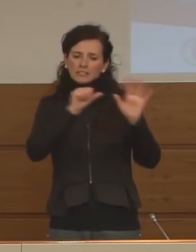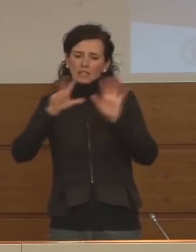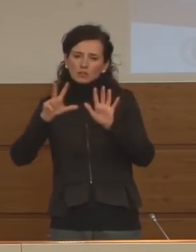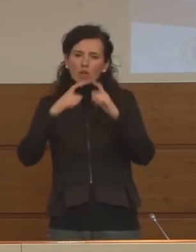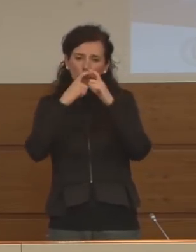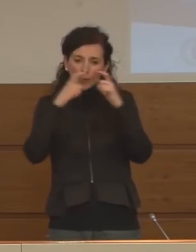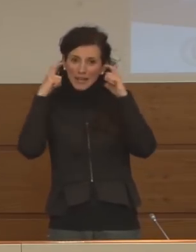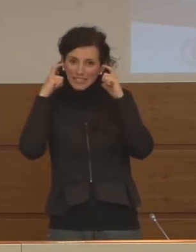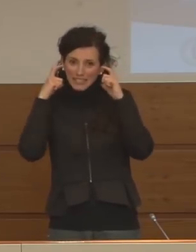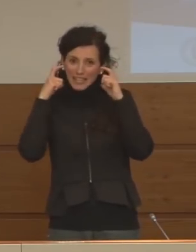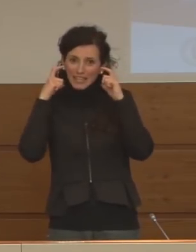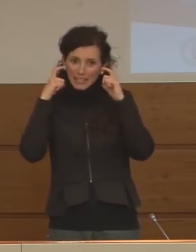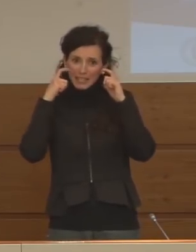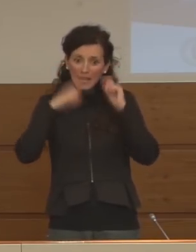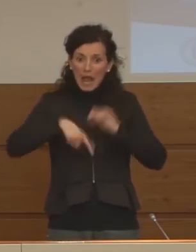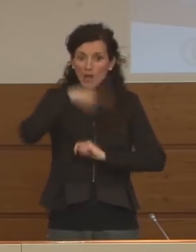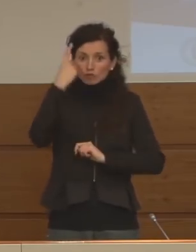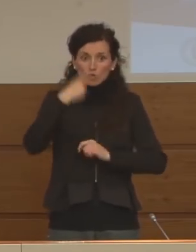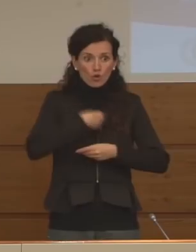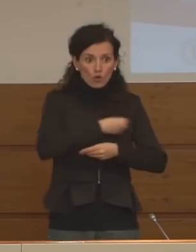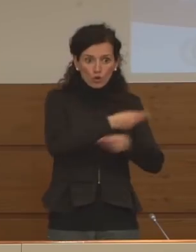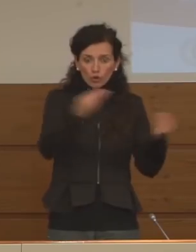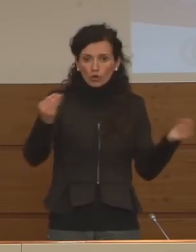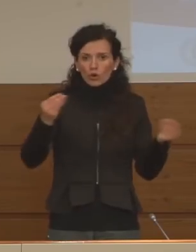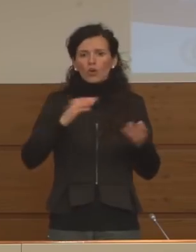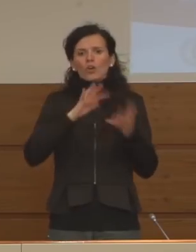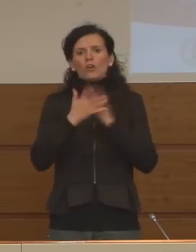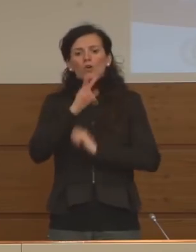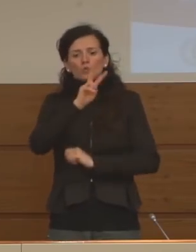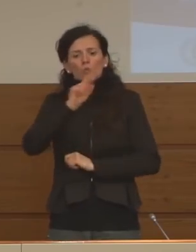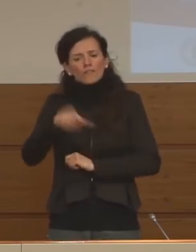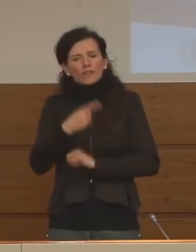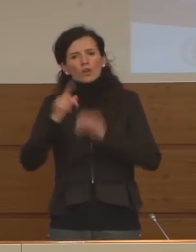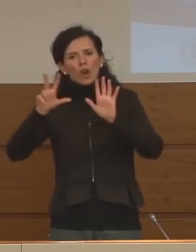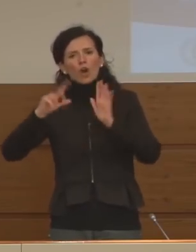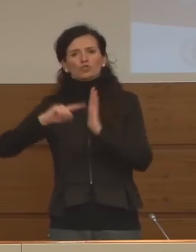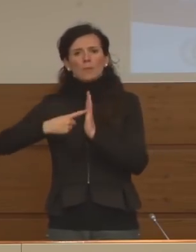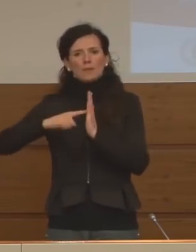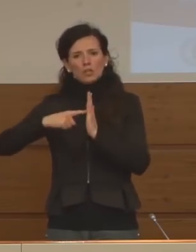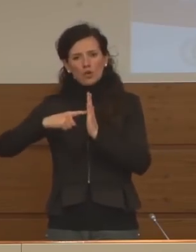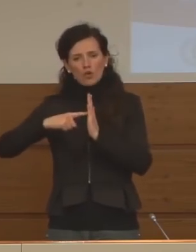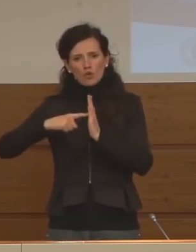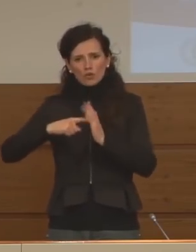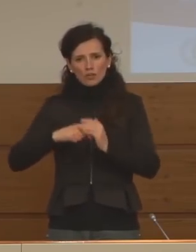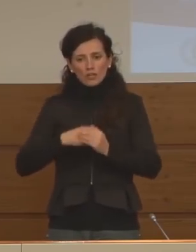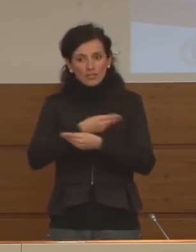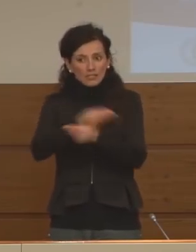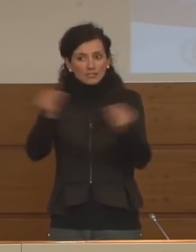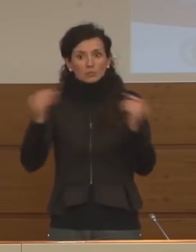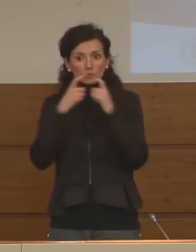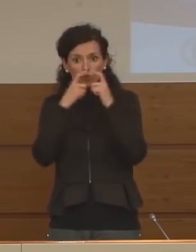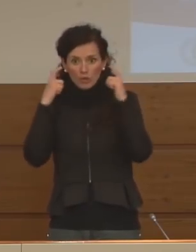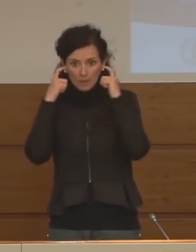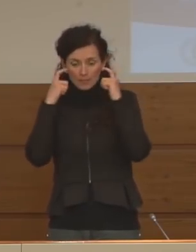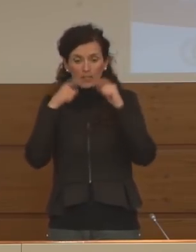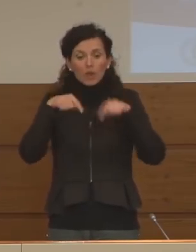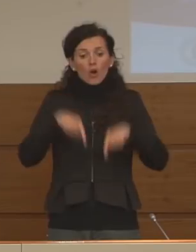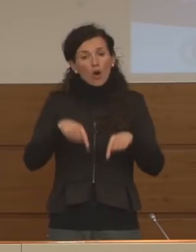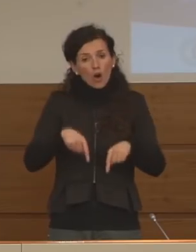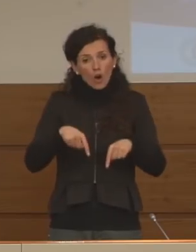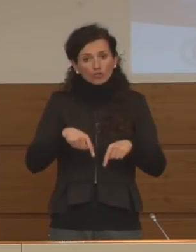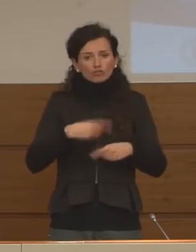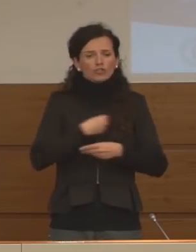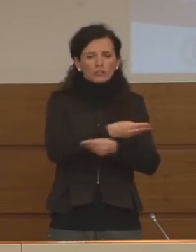giorno ad una media di 2,8 milioni oggi distribuiamo